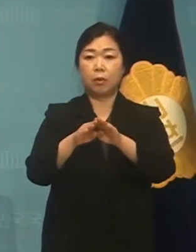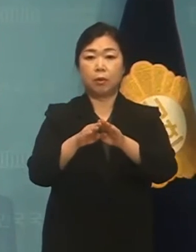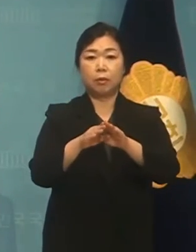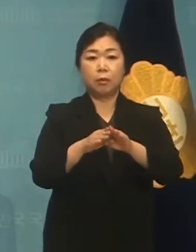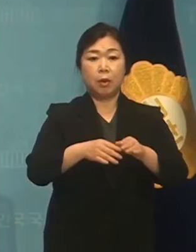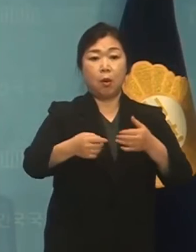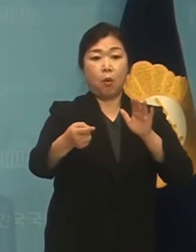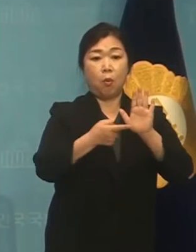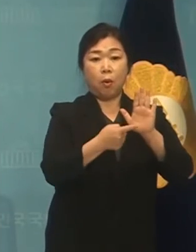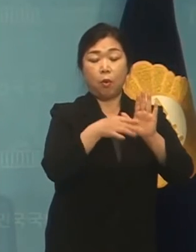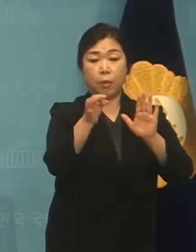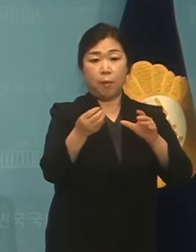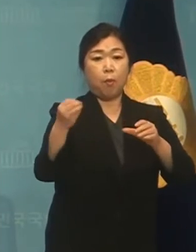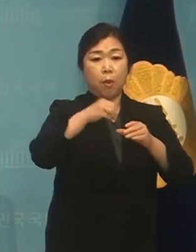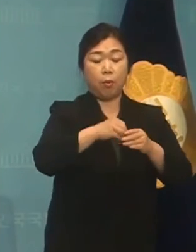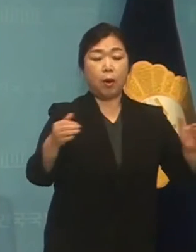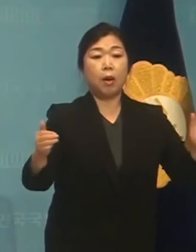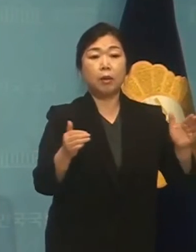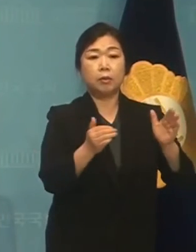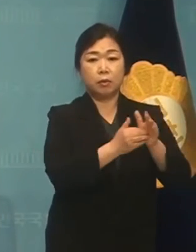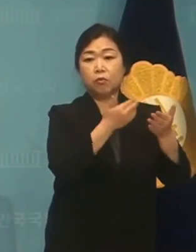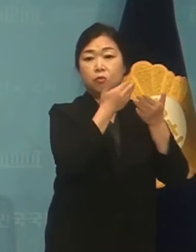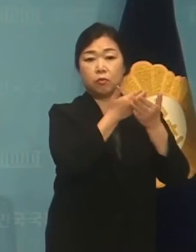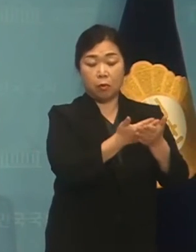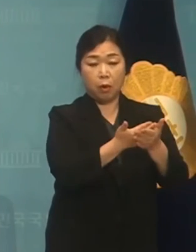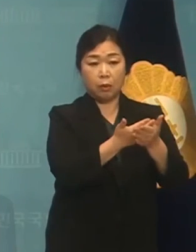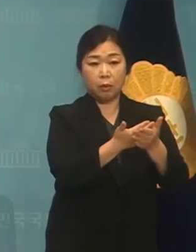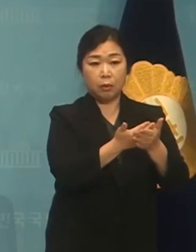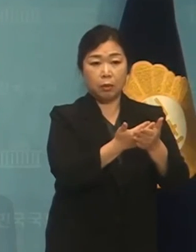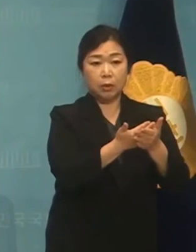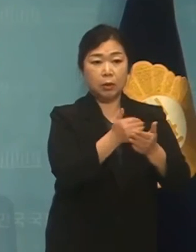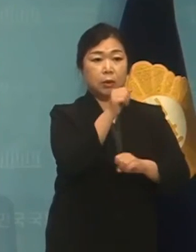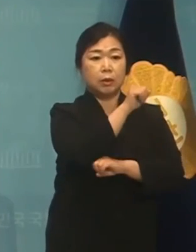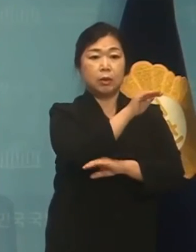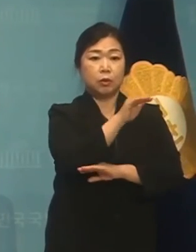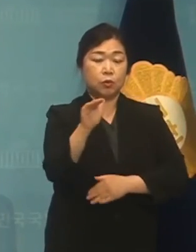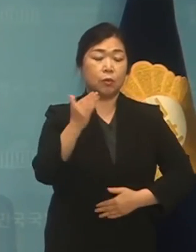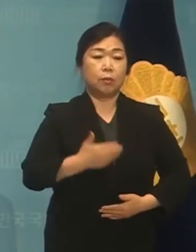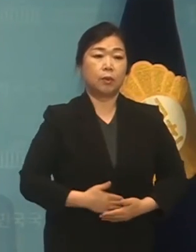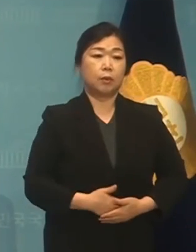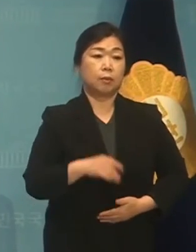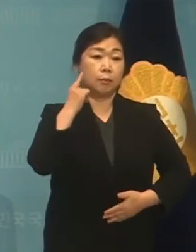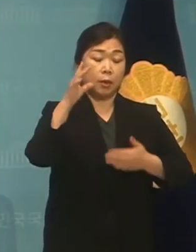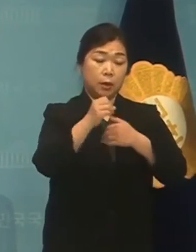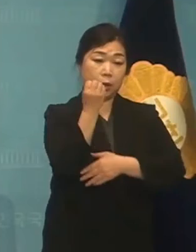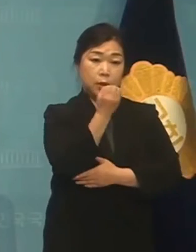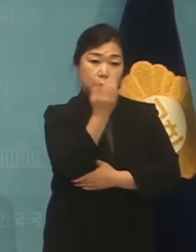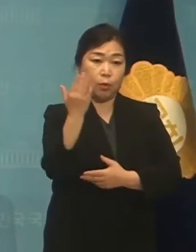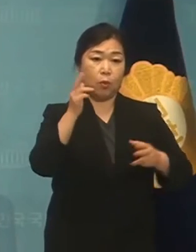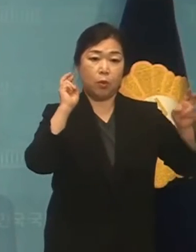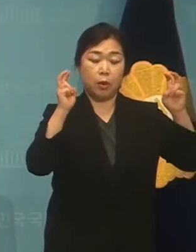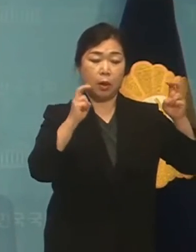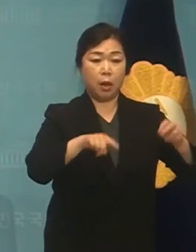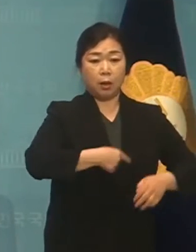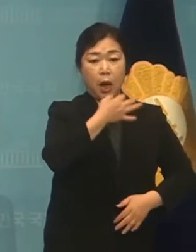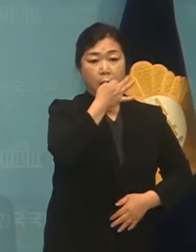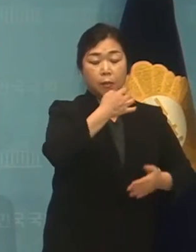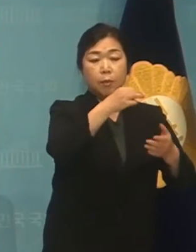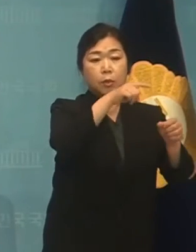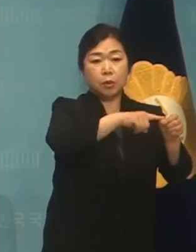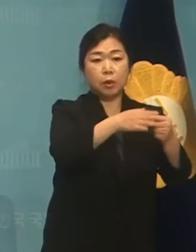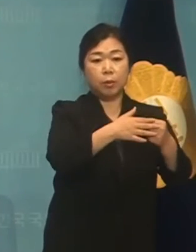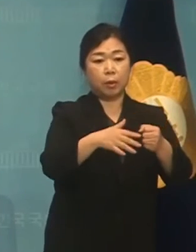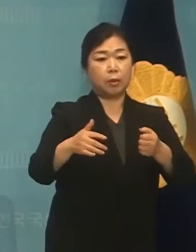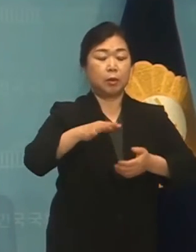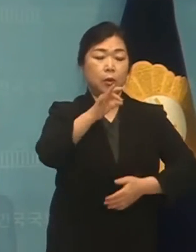광고비 산정에까지 영향을 미치는 중대한 지표입니다. 만약 신문사가 자신의 이익을 위해 이